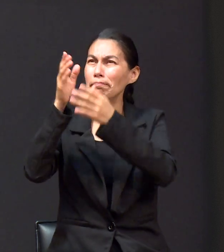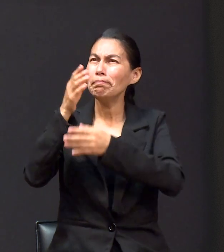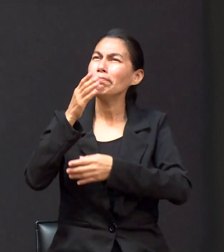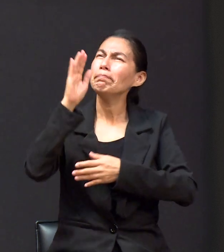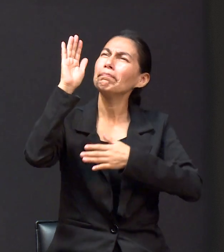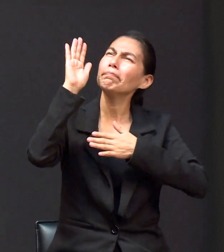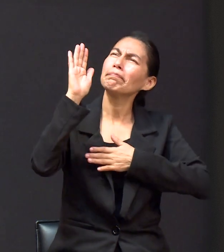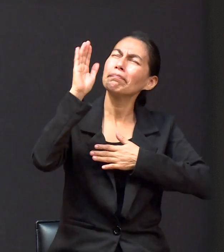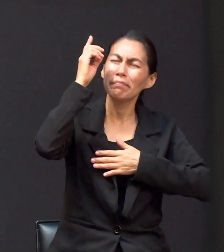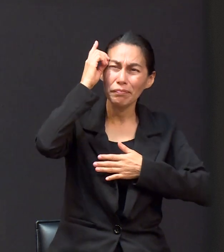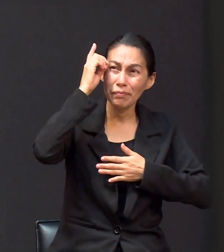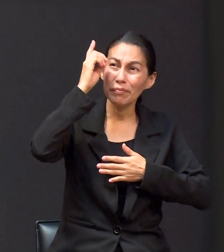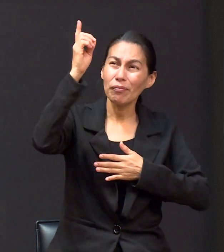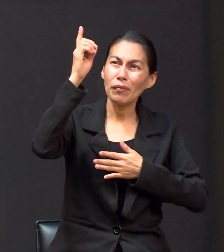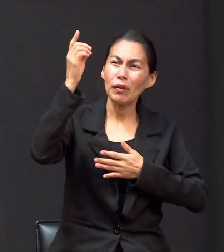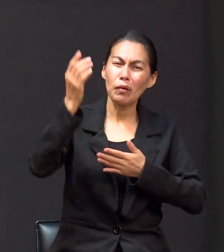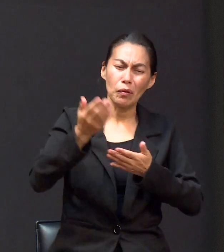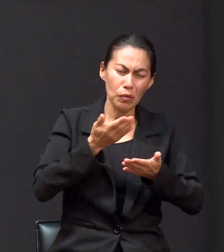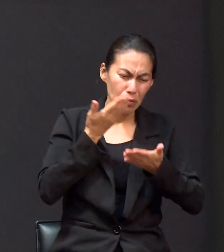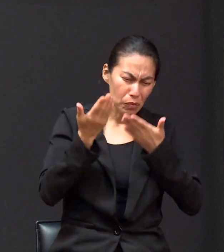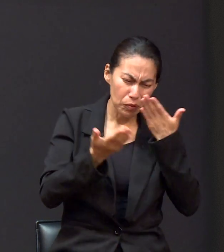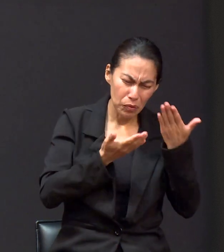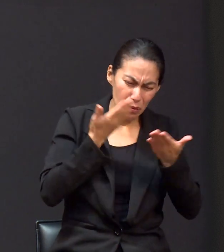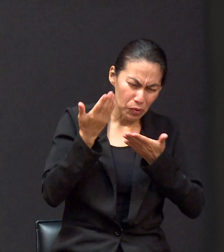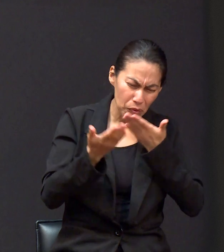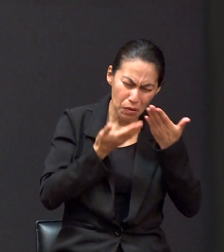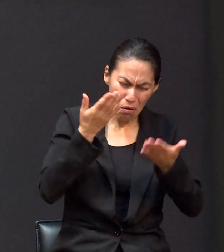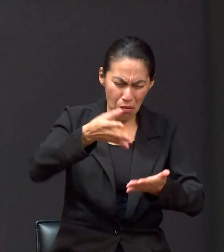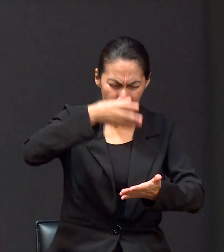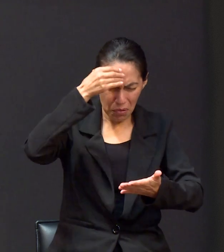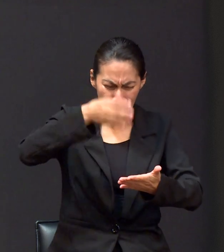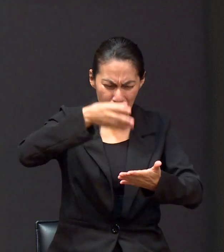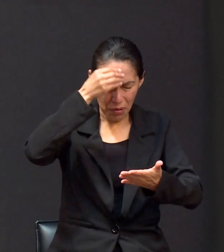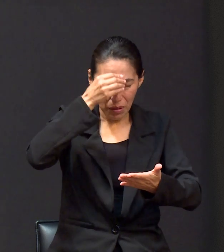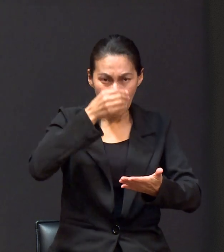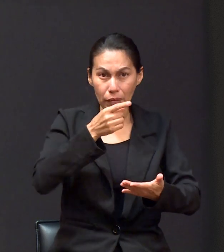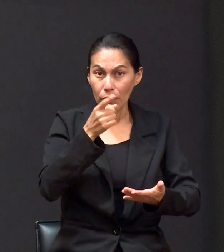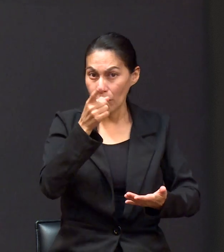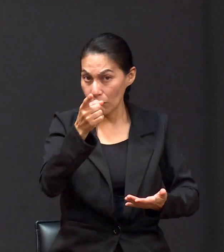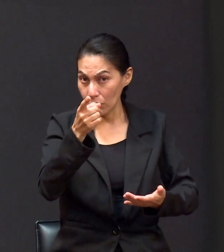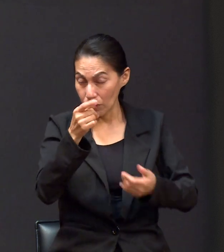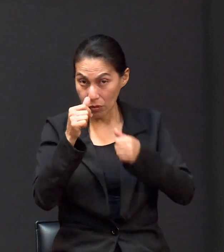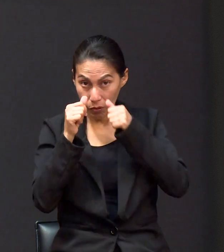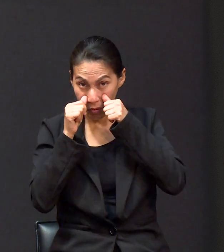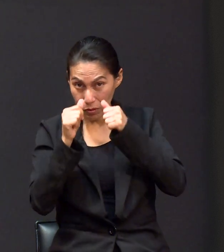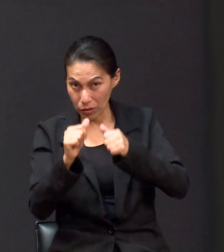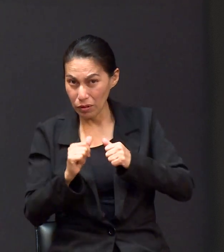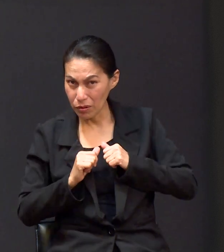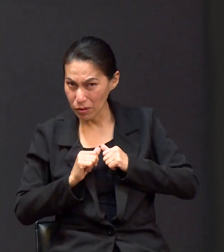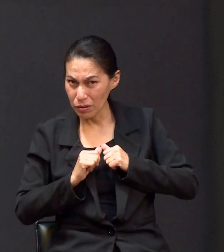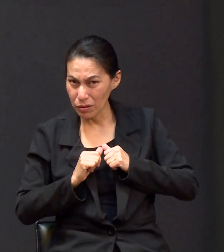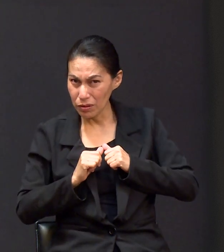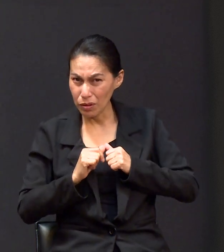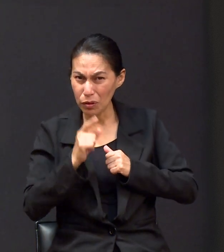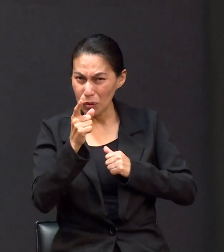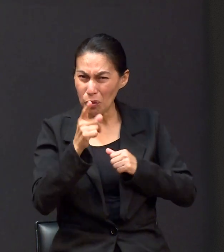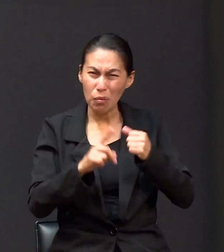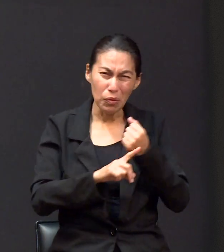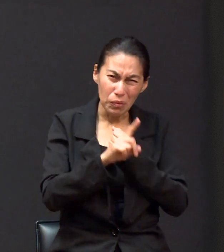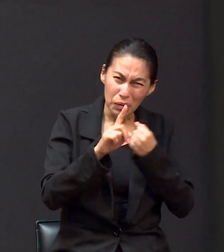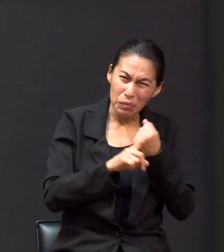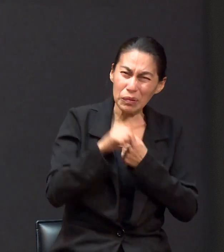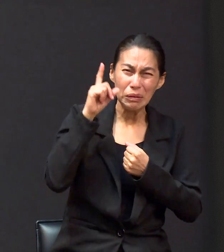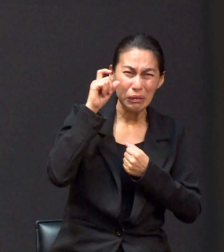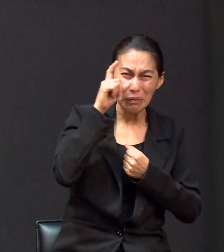las promesas de Dios. Si tú estás pasando por alguna situación, tú que me escuchas, tú que